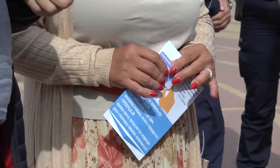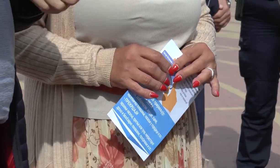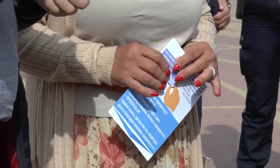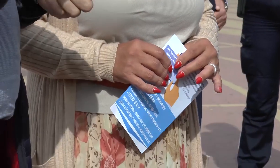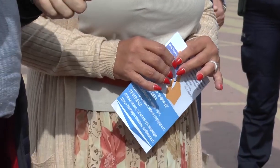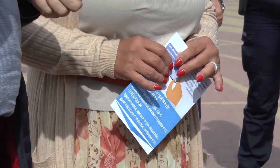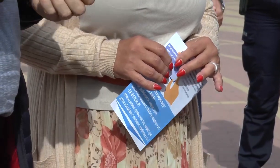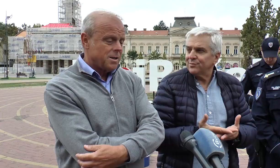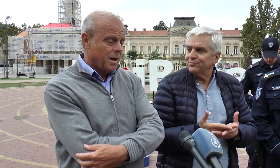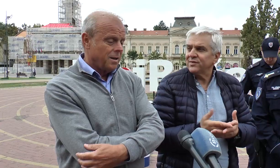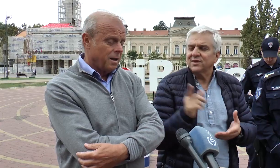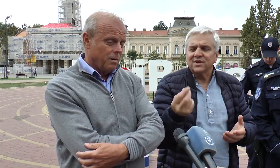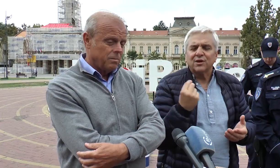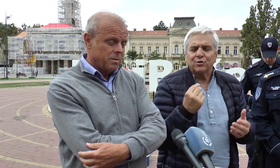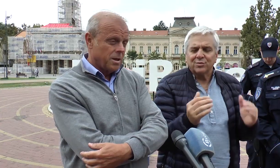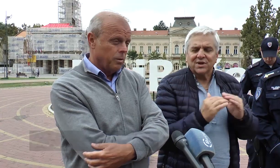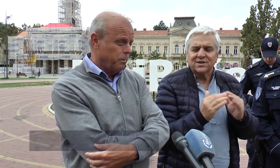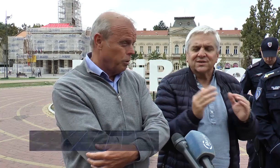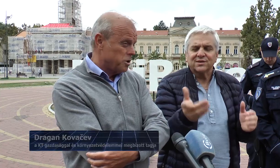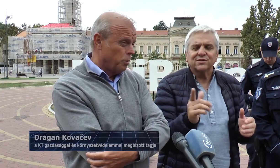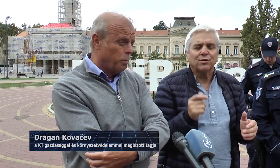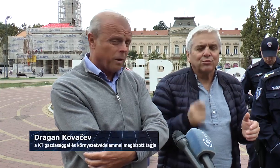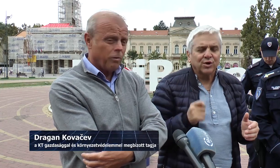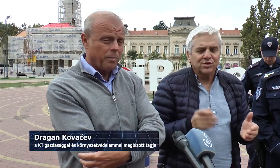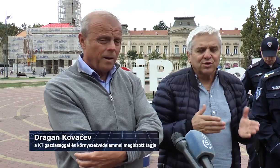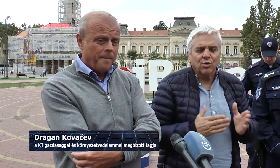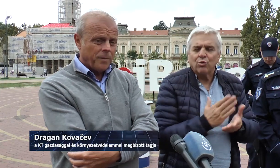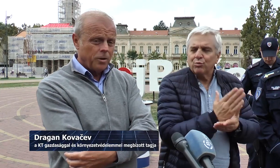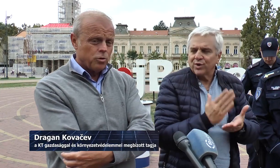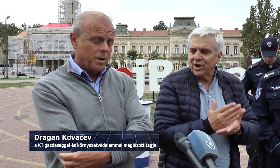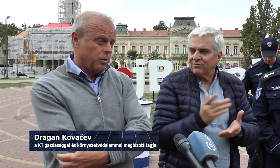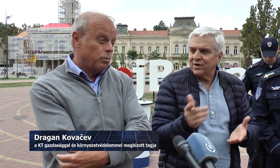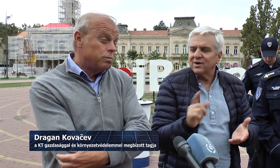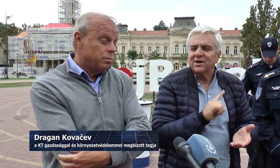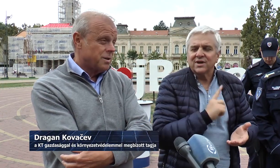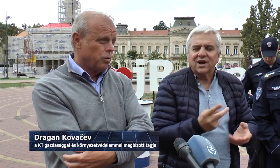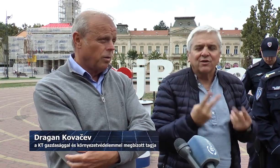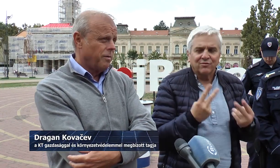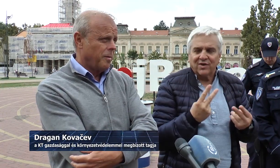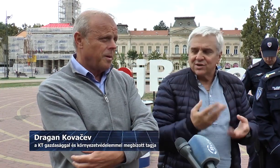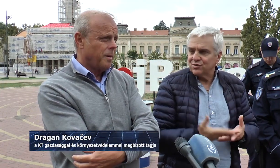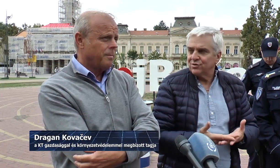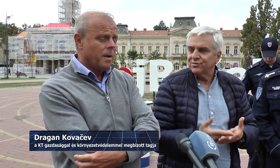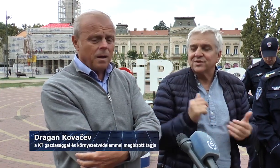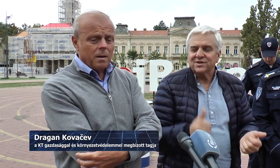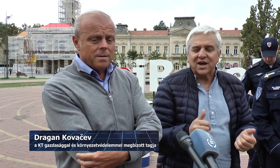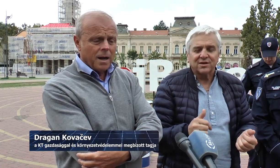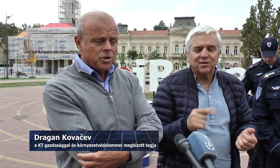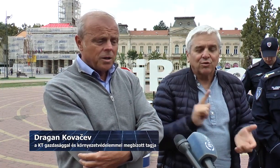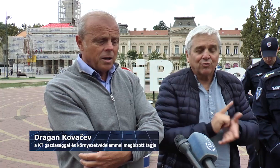részt vettek. A rendőrigazgatósággal az együttműködésünk rendkívül jó, és a mai világban nagyon